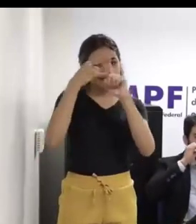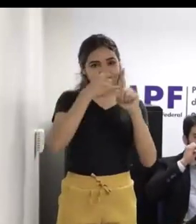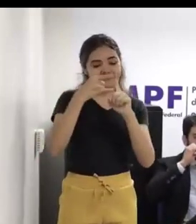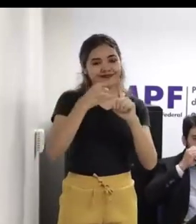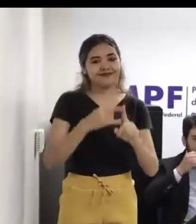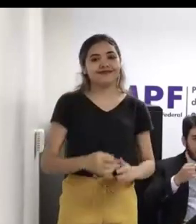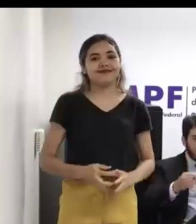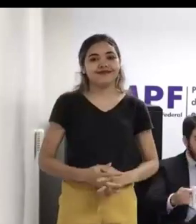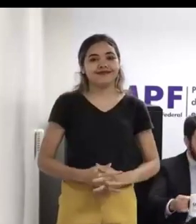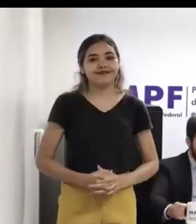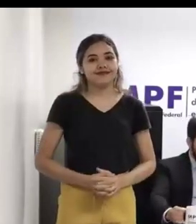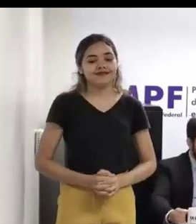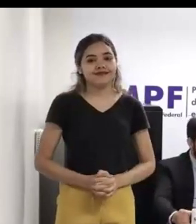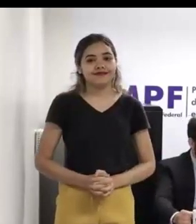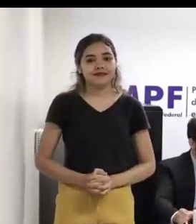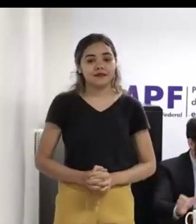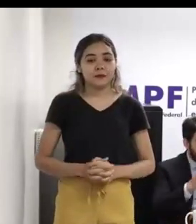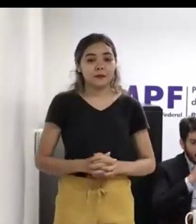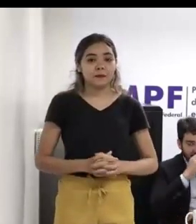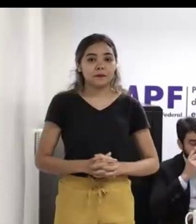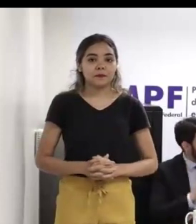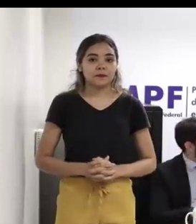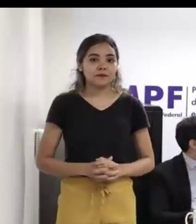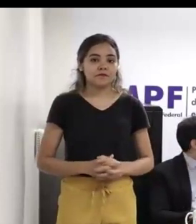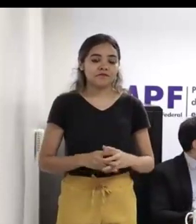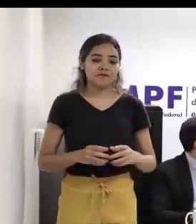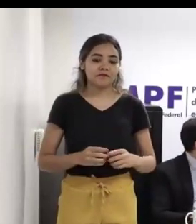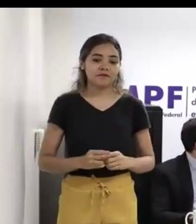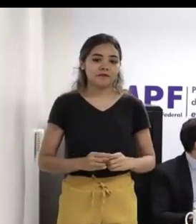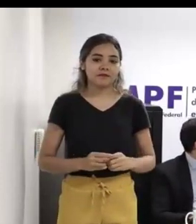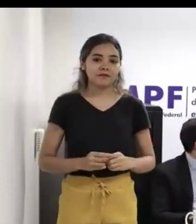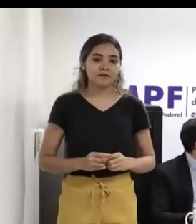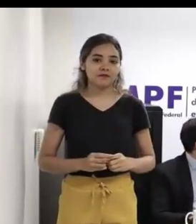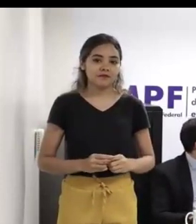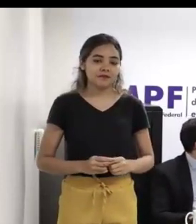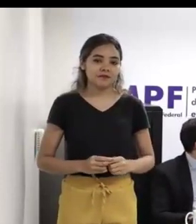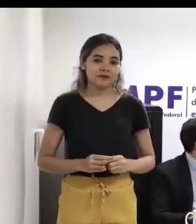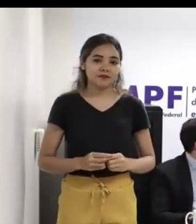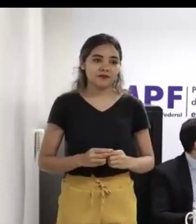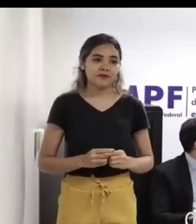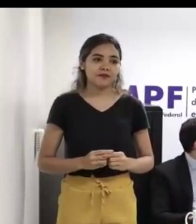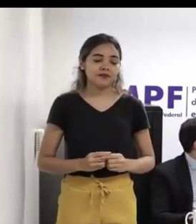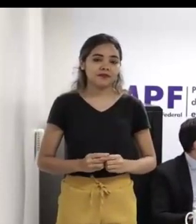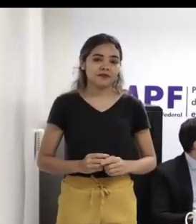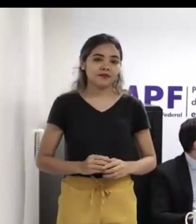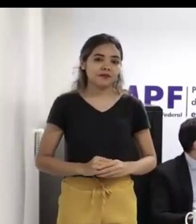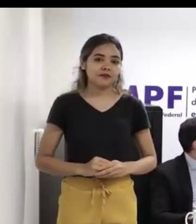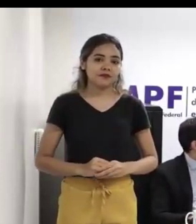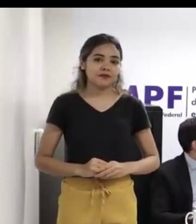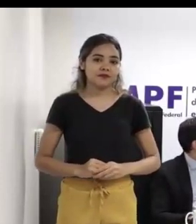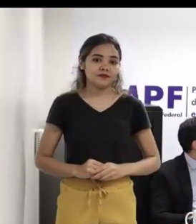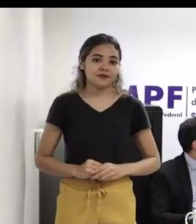ao ao ao estarem aqui e virtualmente nos prestigiam muito eh eu queria